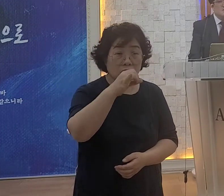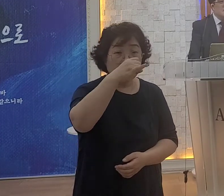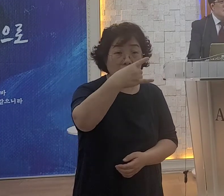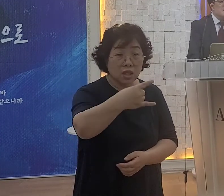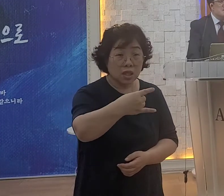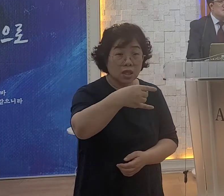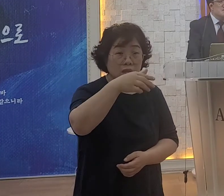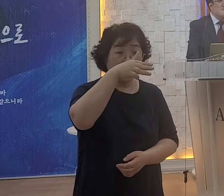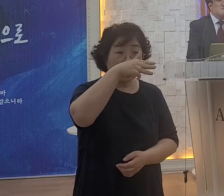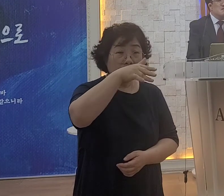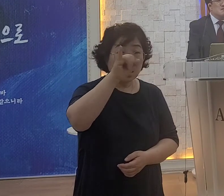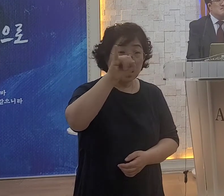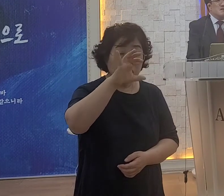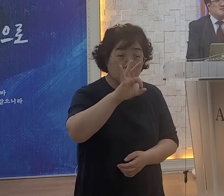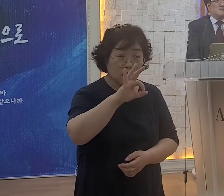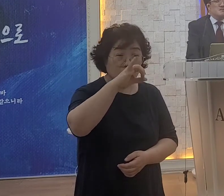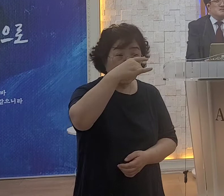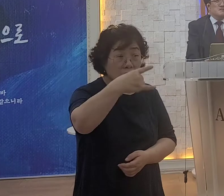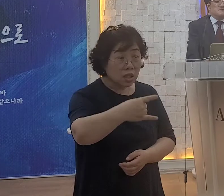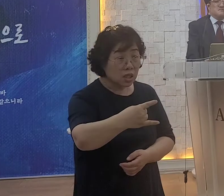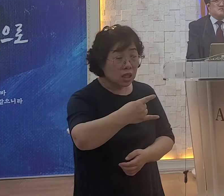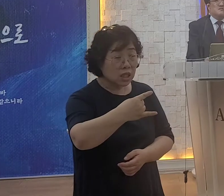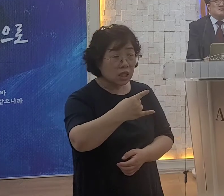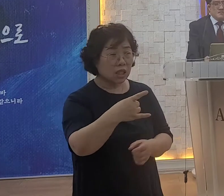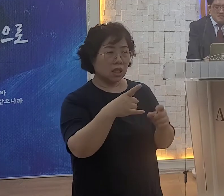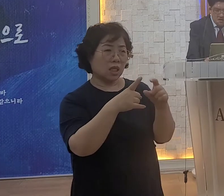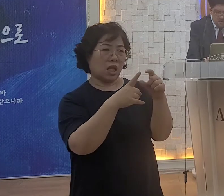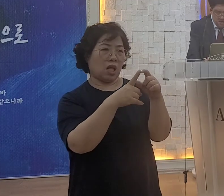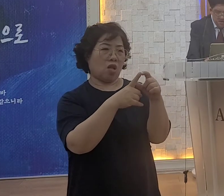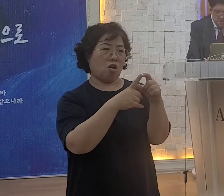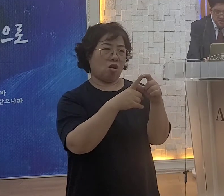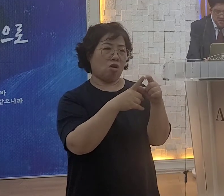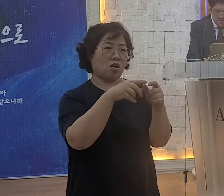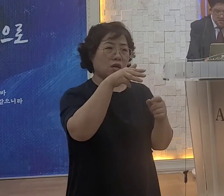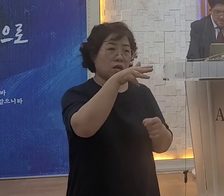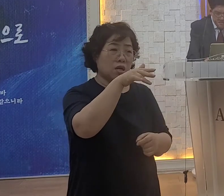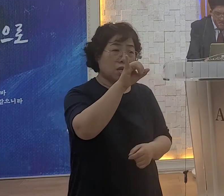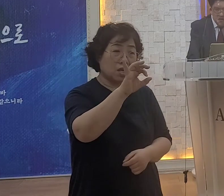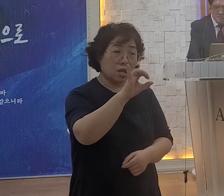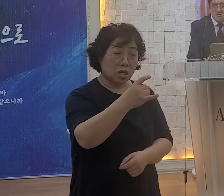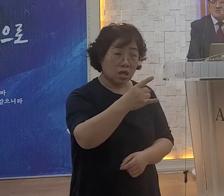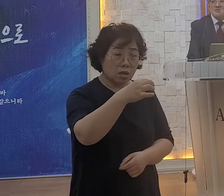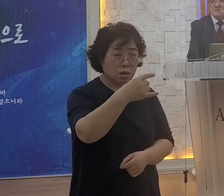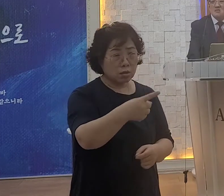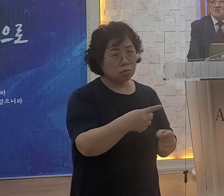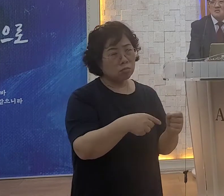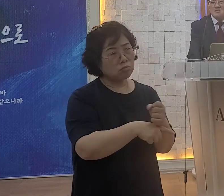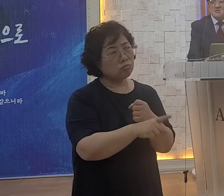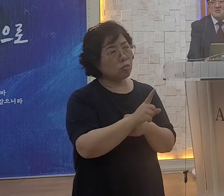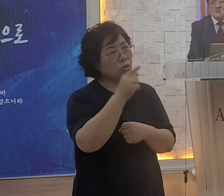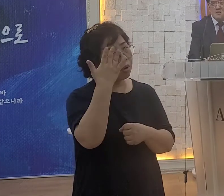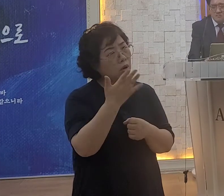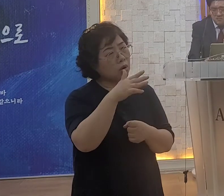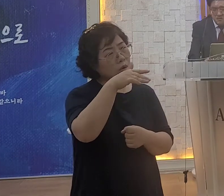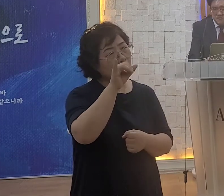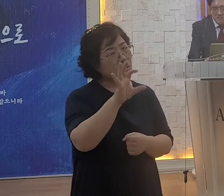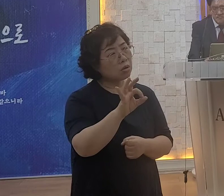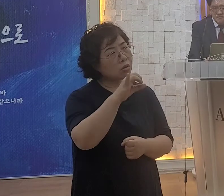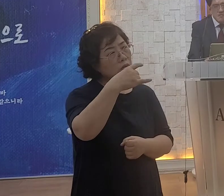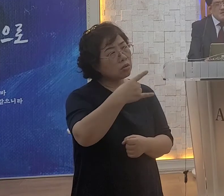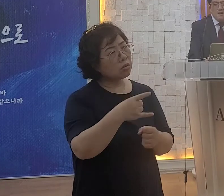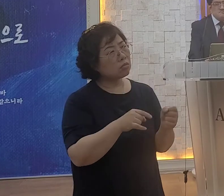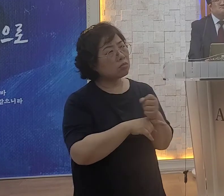칭의. 의롭게 된다는 말은 칭의다. 칭의가 뭐예요? 칭의. 칭의가